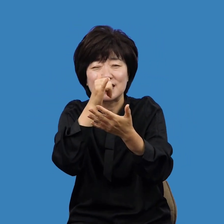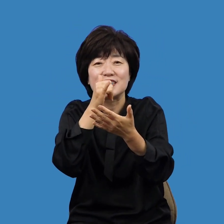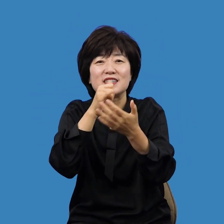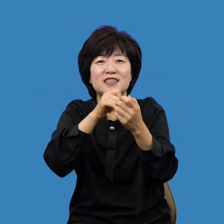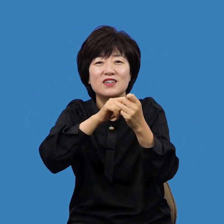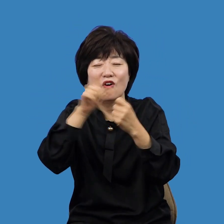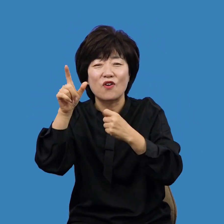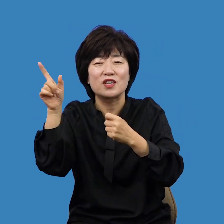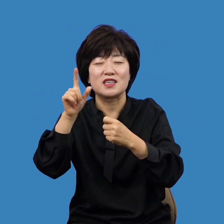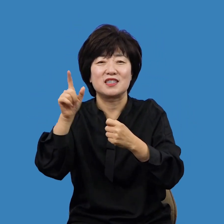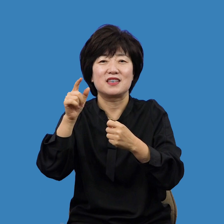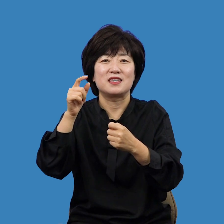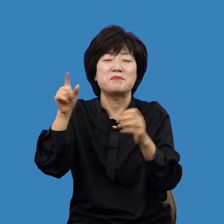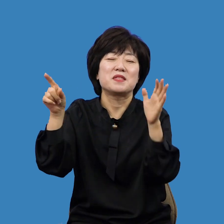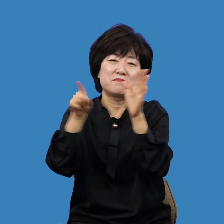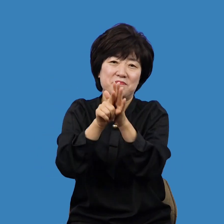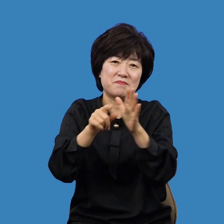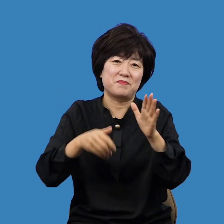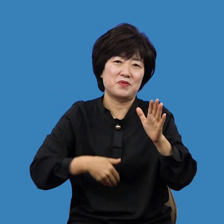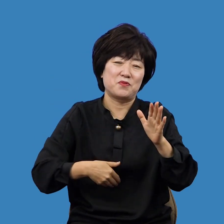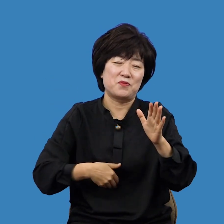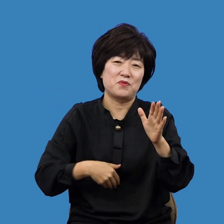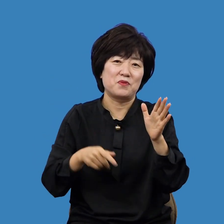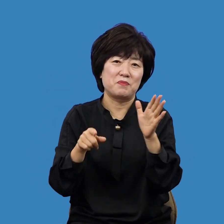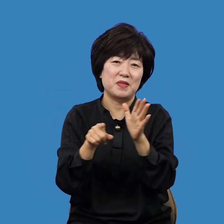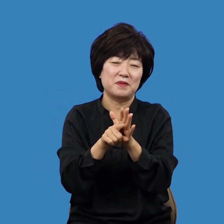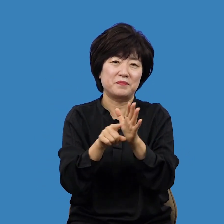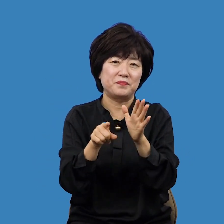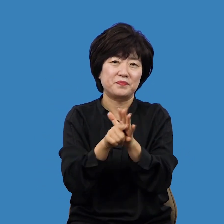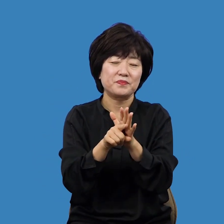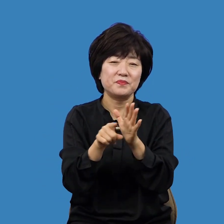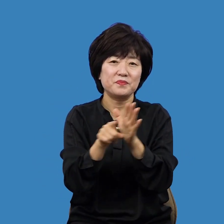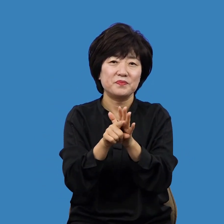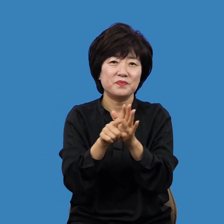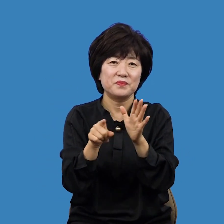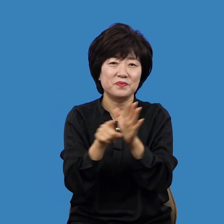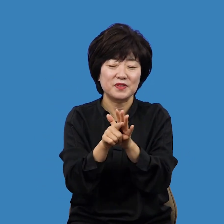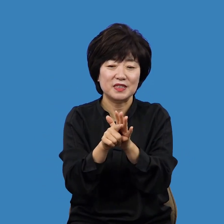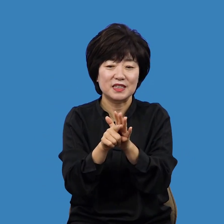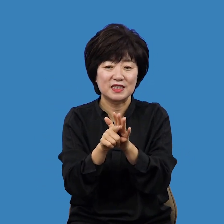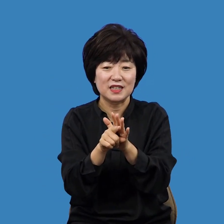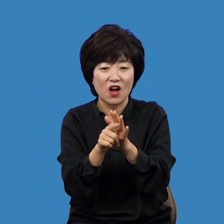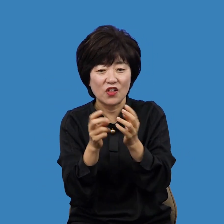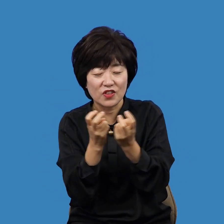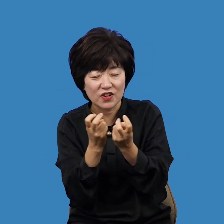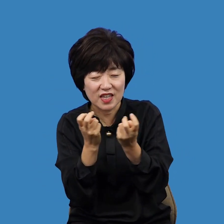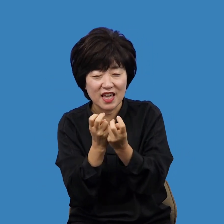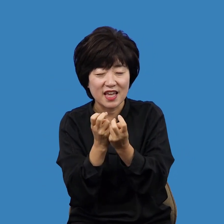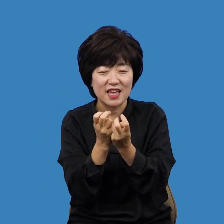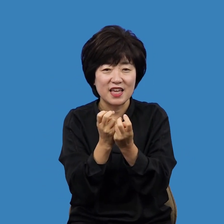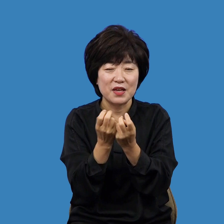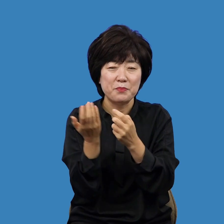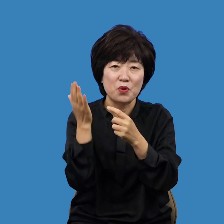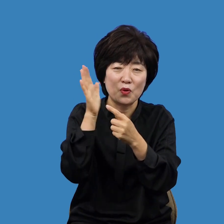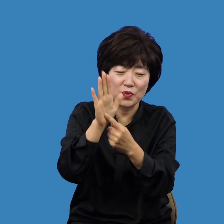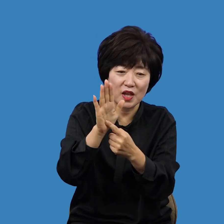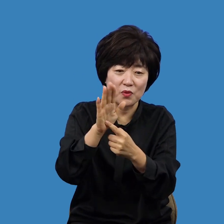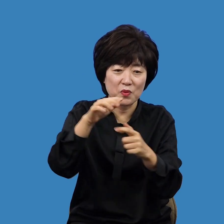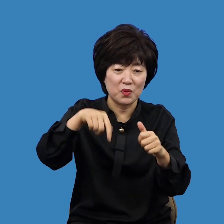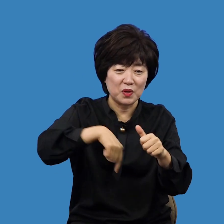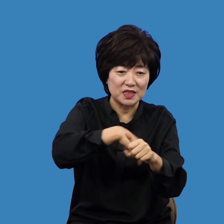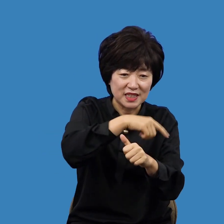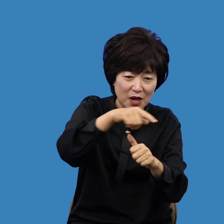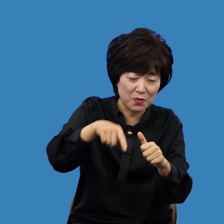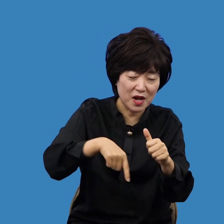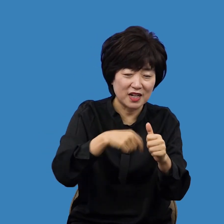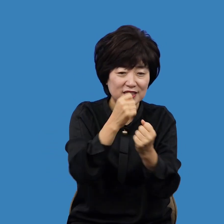유일한 게 뭐냐면 믿음이라는 거예요. 그런데 이 믿음이라고 하는 것이 구체적으로 어떻게 표현되고 어떤 상황마다 어떻게 다르게 나타나는가 하는